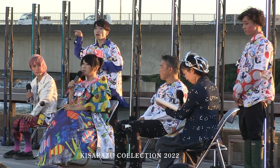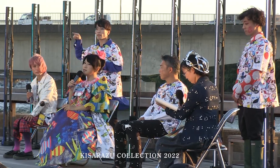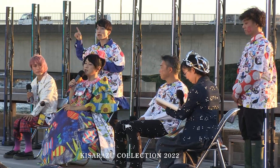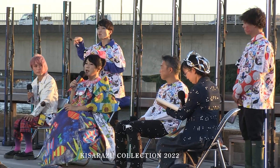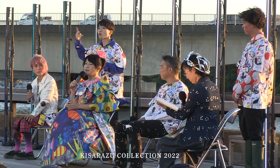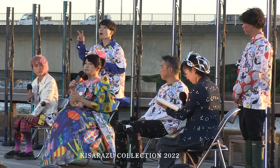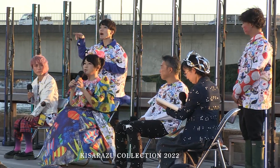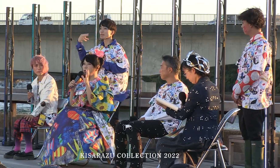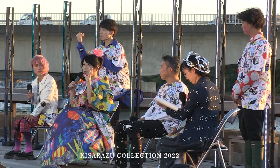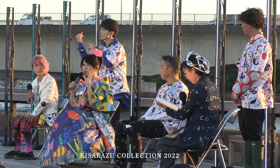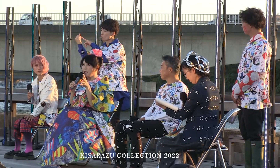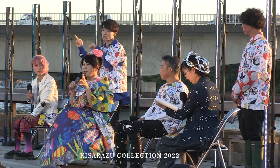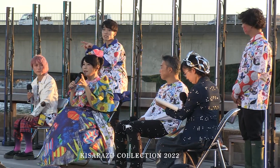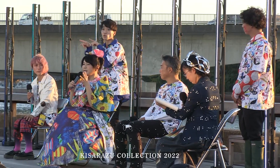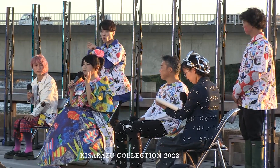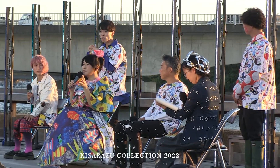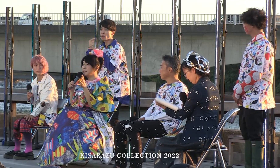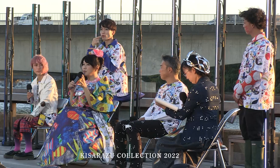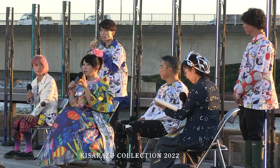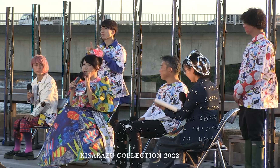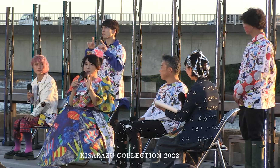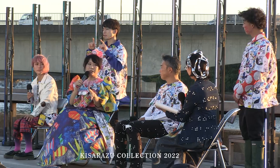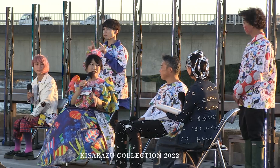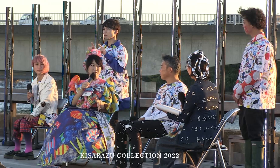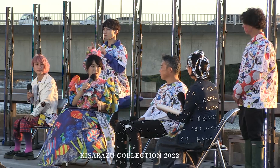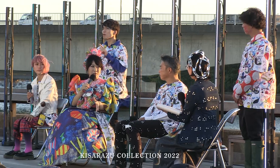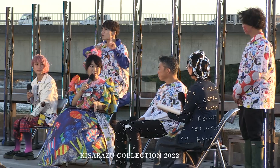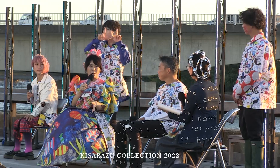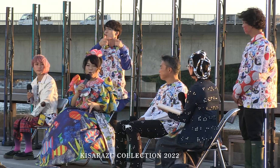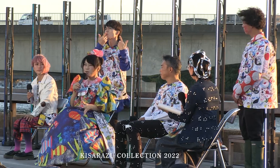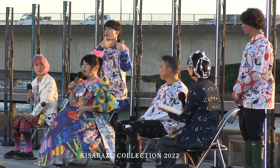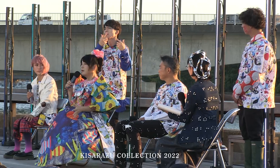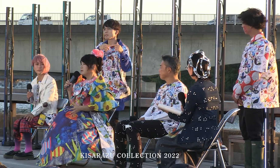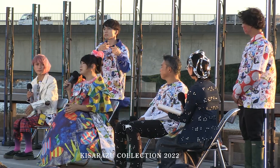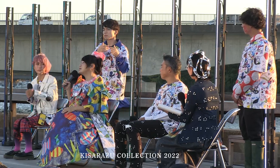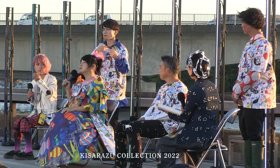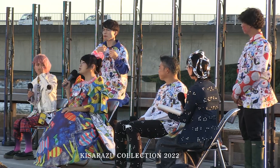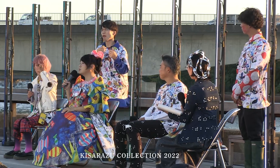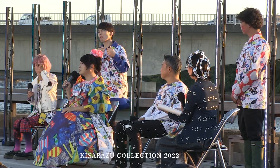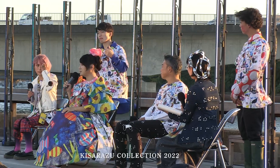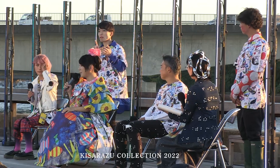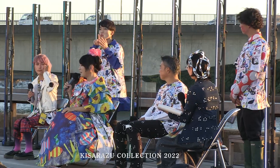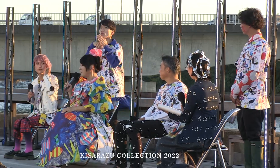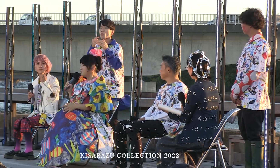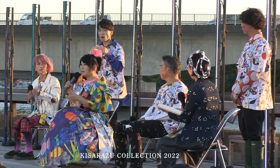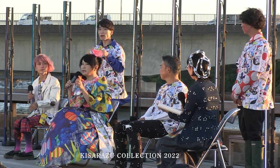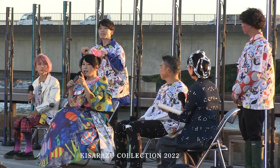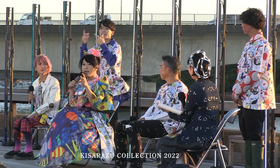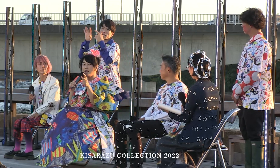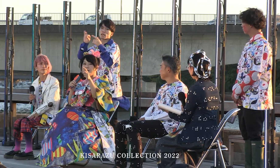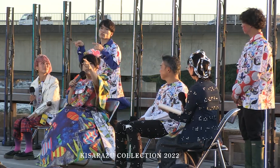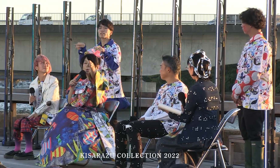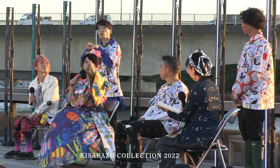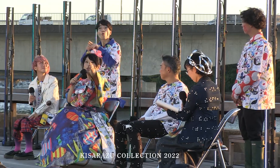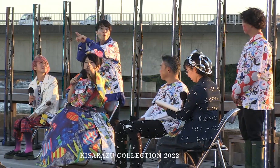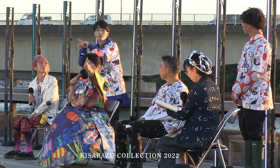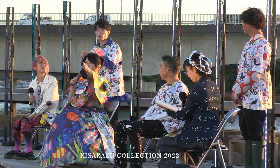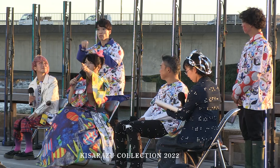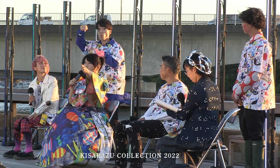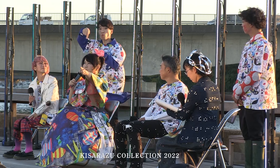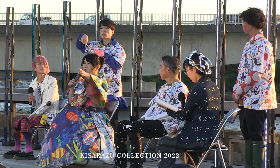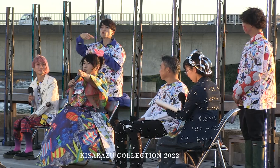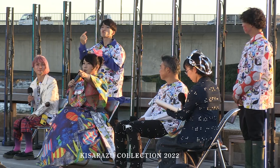人でね、木更津、私東京で行き詰まった時はいつも木更津来るんですよ。で木更津行こうって言って二人でね、そこの